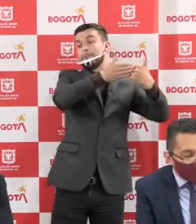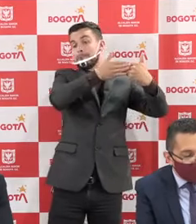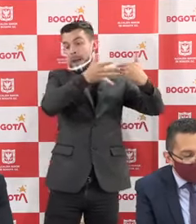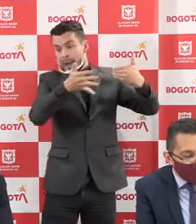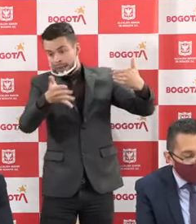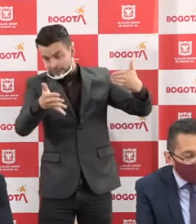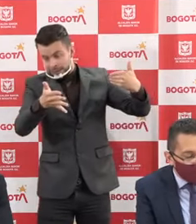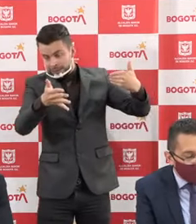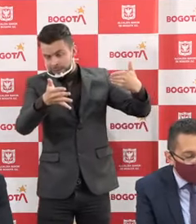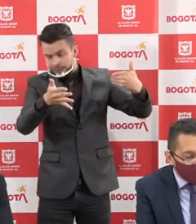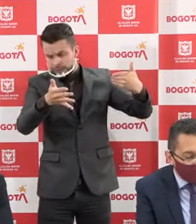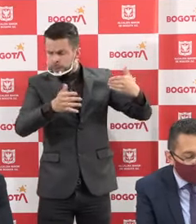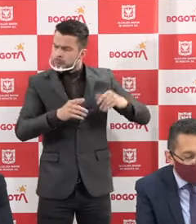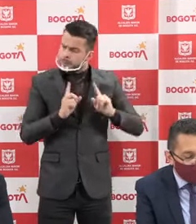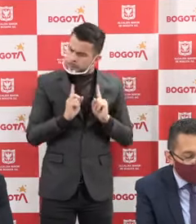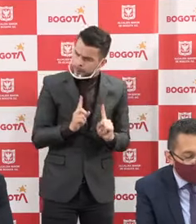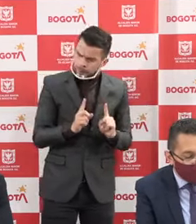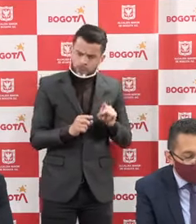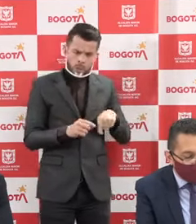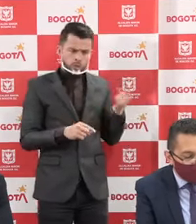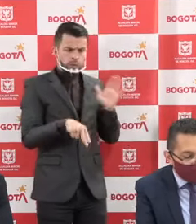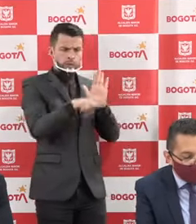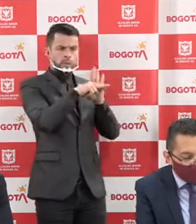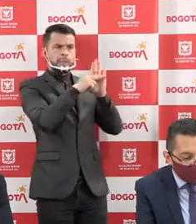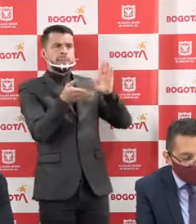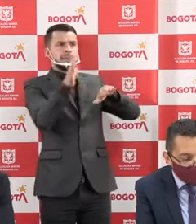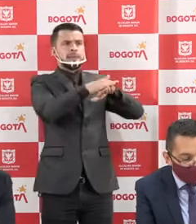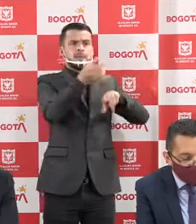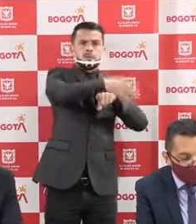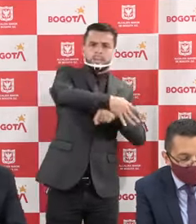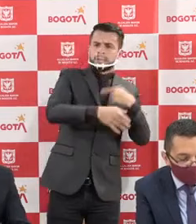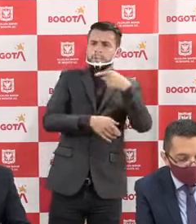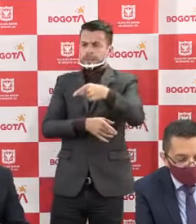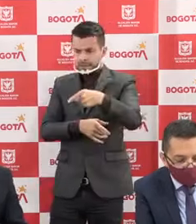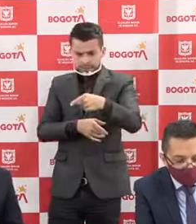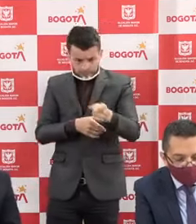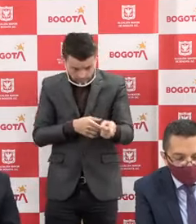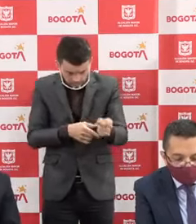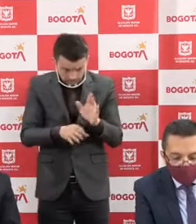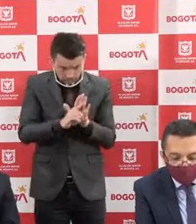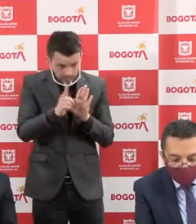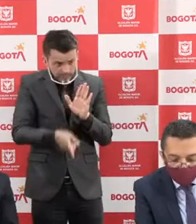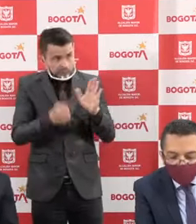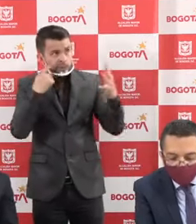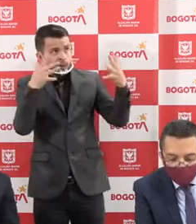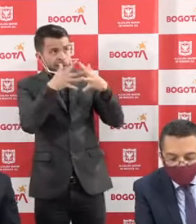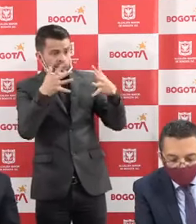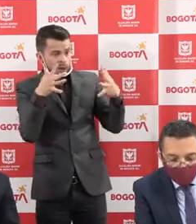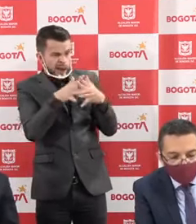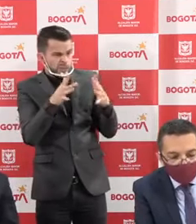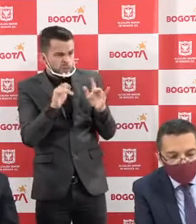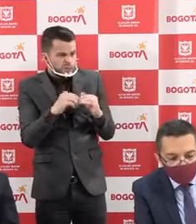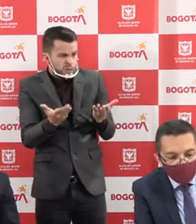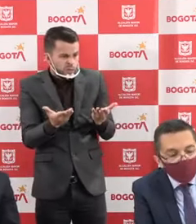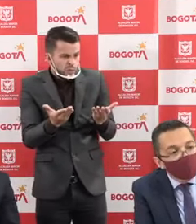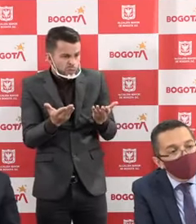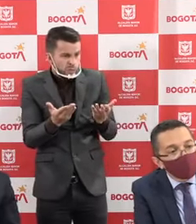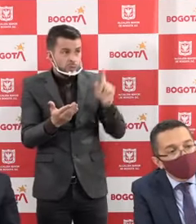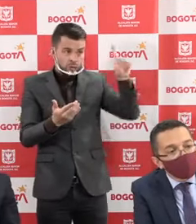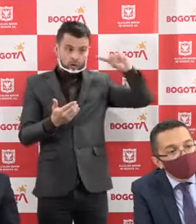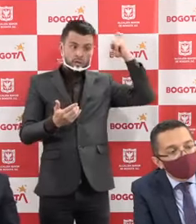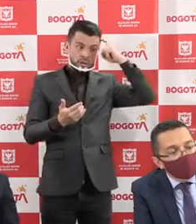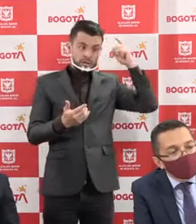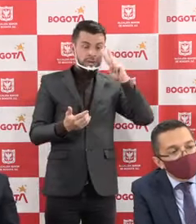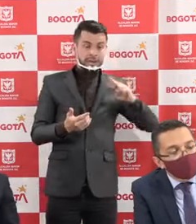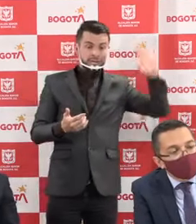está planteándose este impasse en el decreto y a la espera de la firma justamente y de la revisión de mininterior